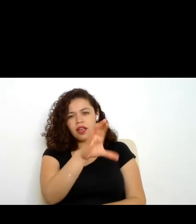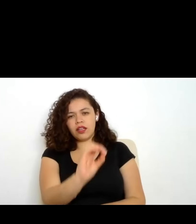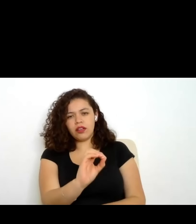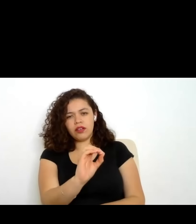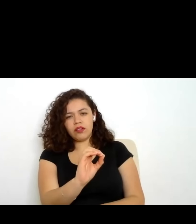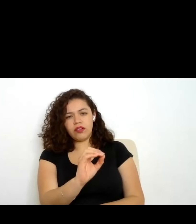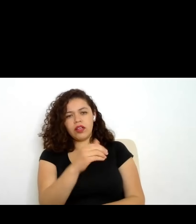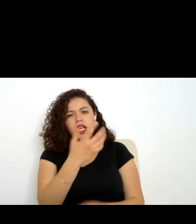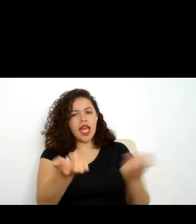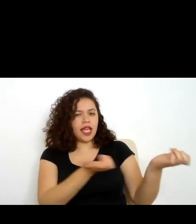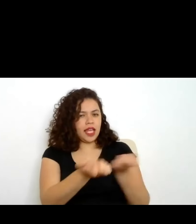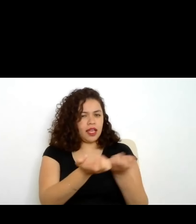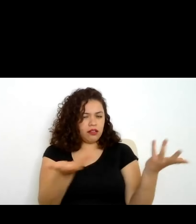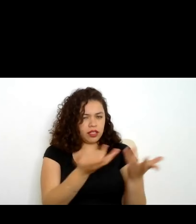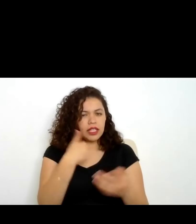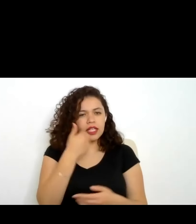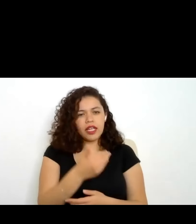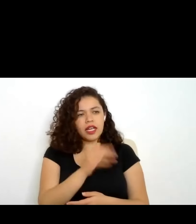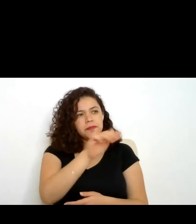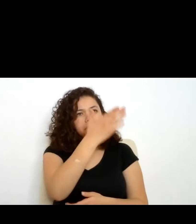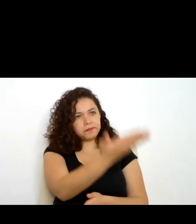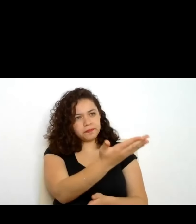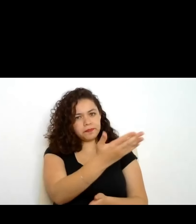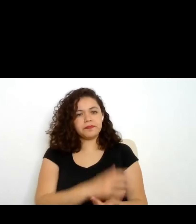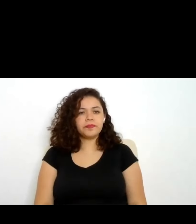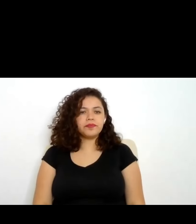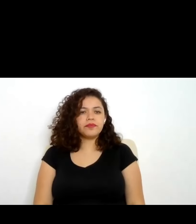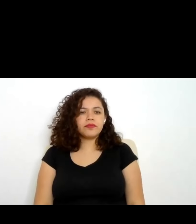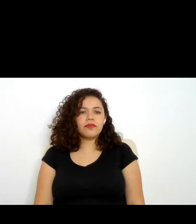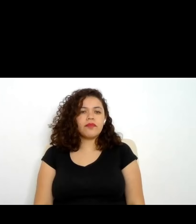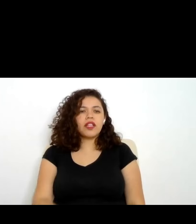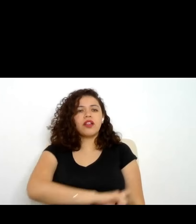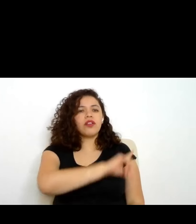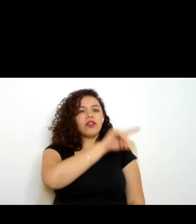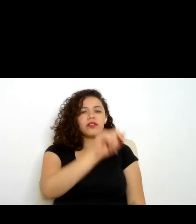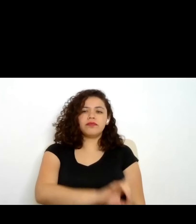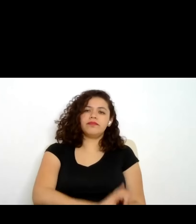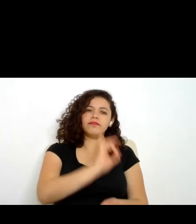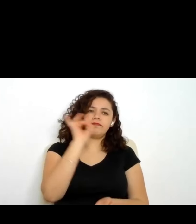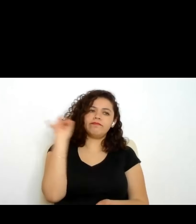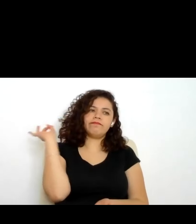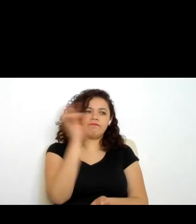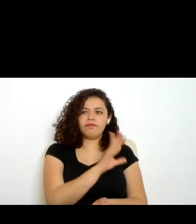quiere ejercitar y se la manda al responsable.